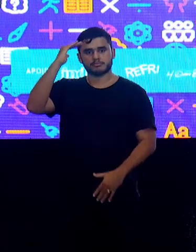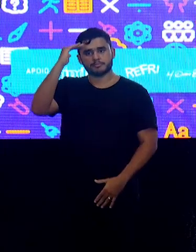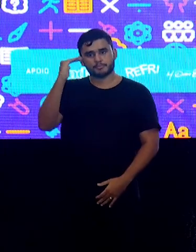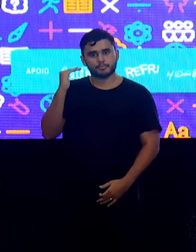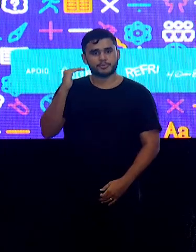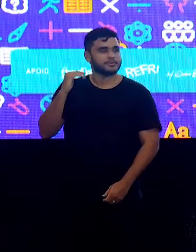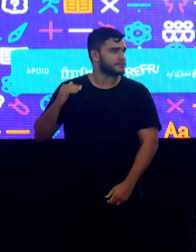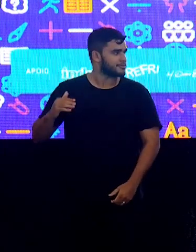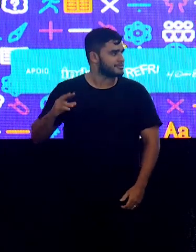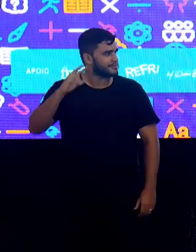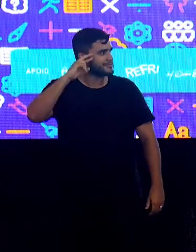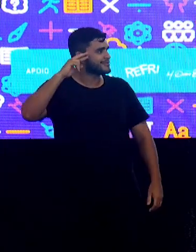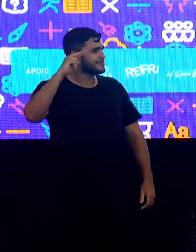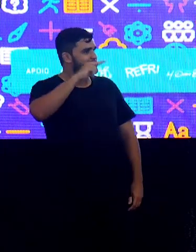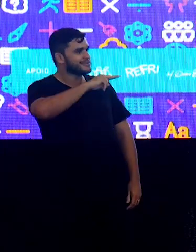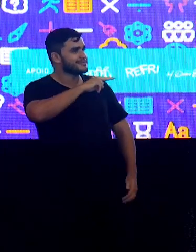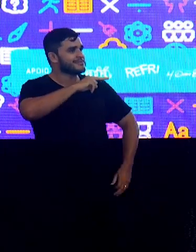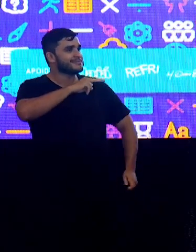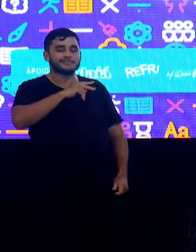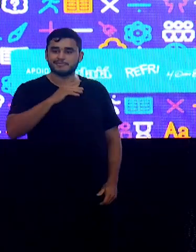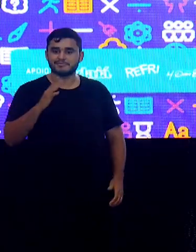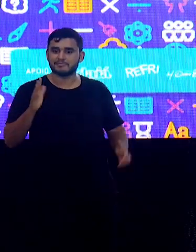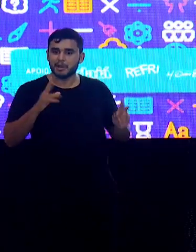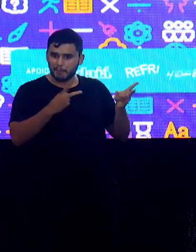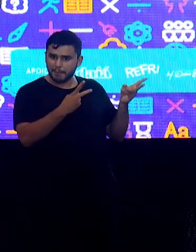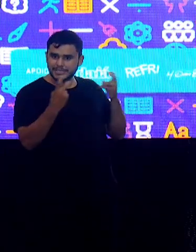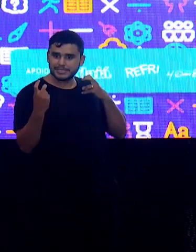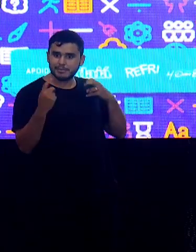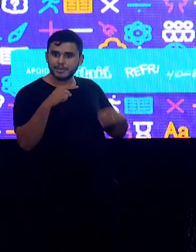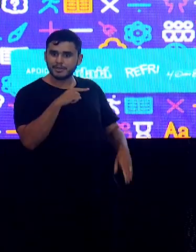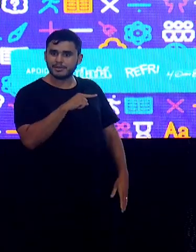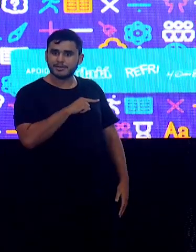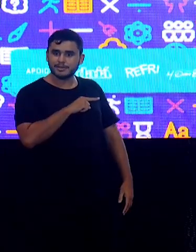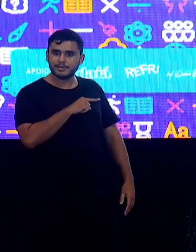discreta, quase que imperceptível.